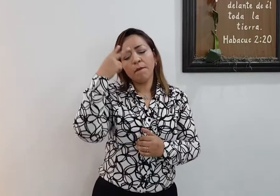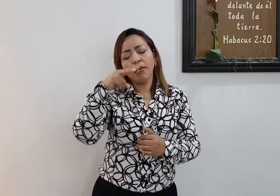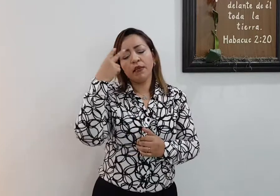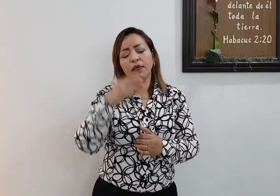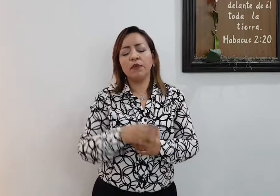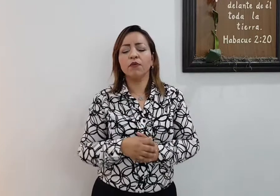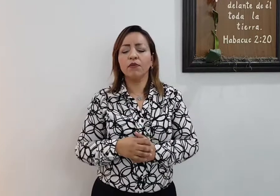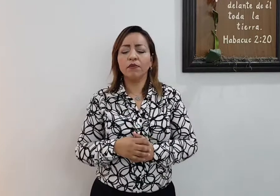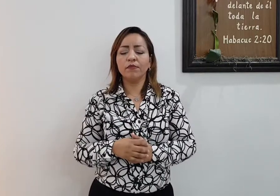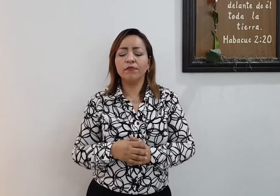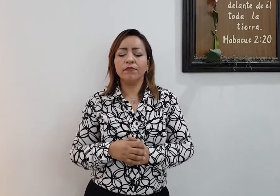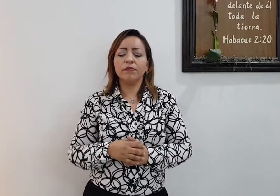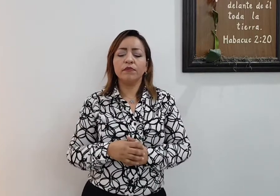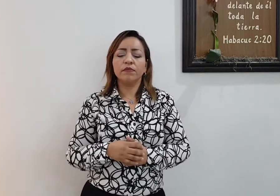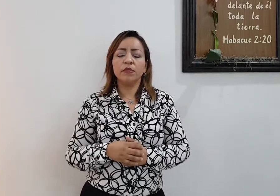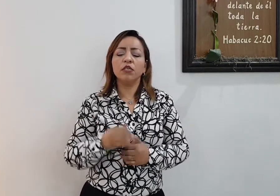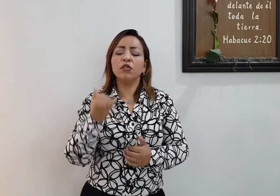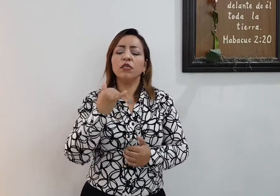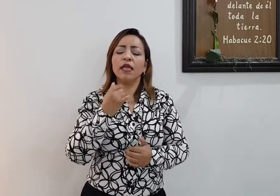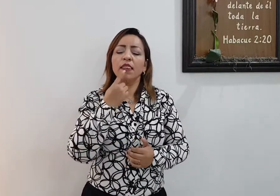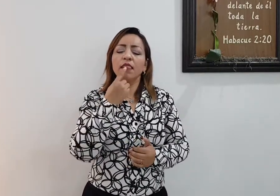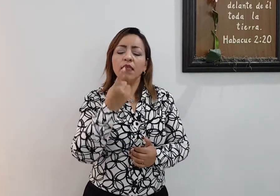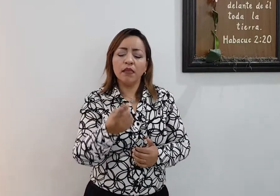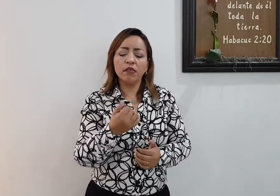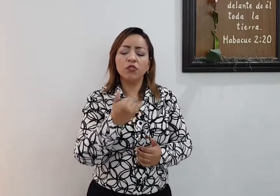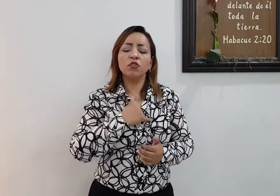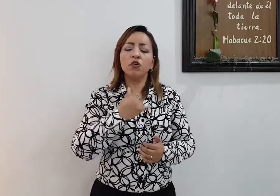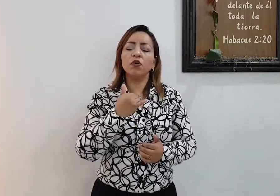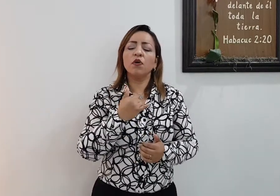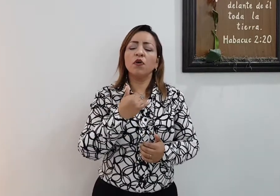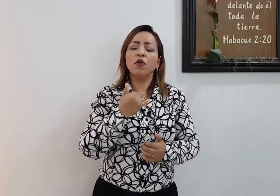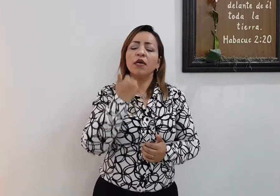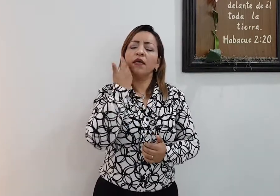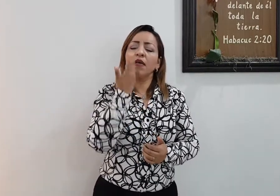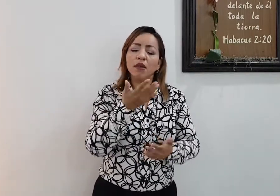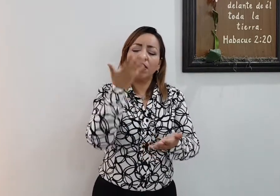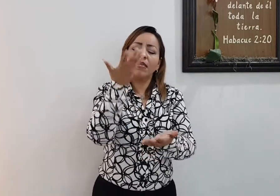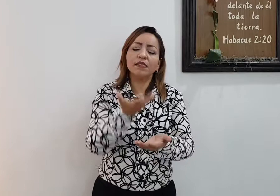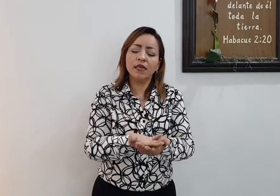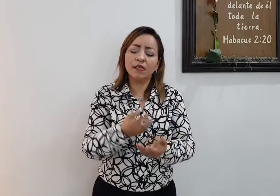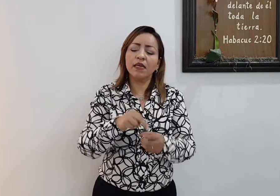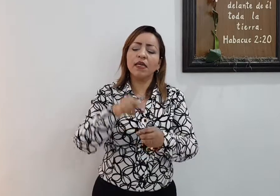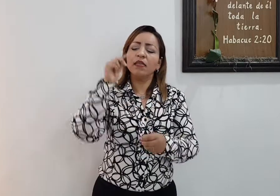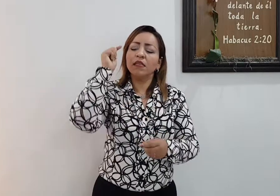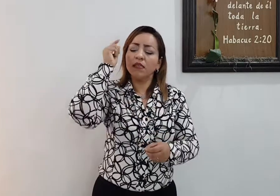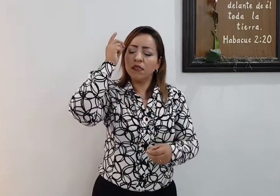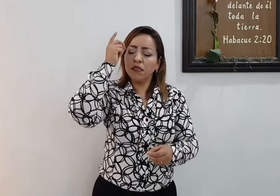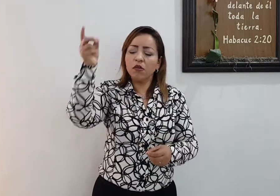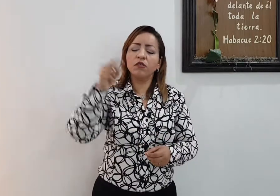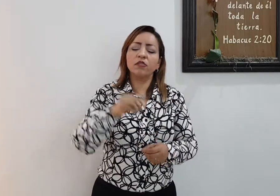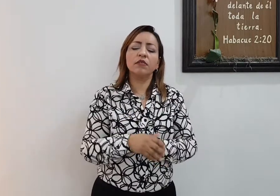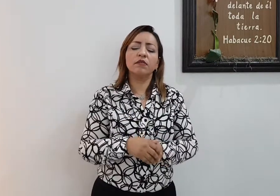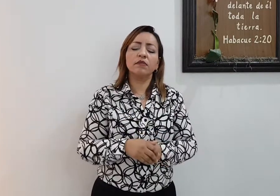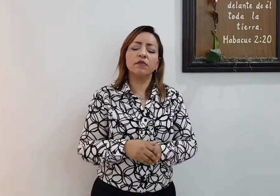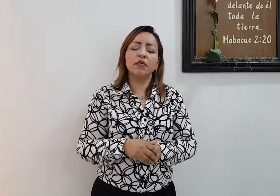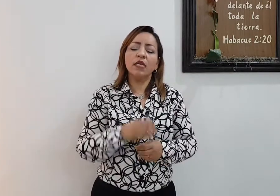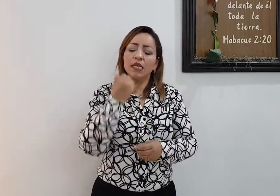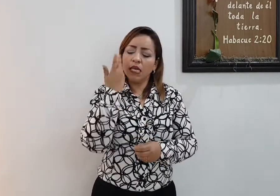Dios en oración, yo quiero recibir la fortaleza del Señor en oración y poder